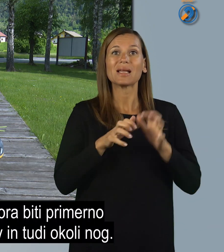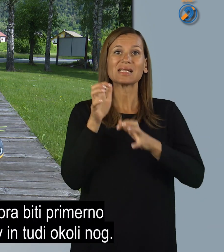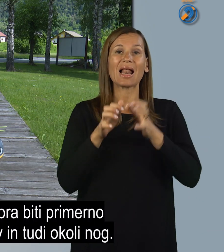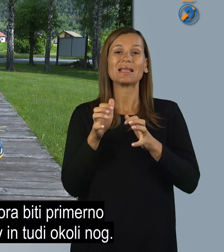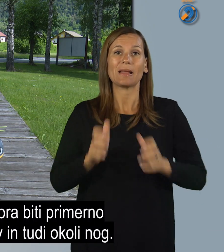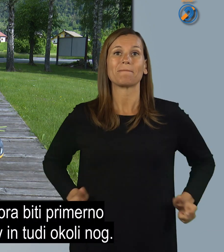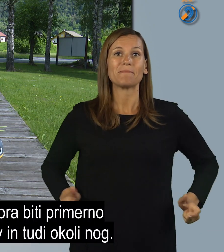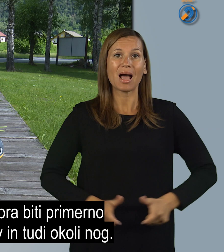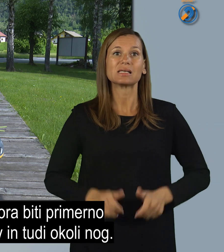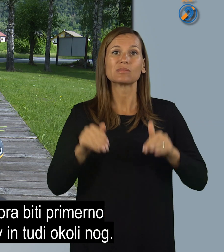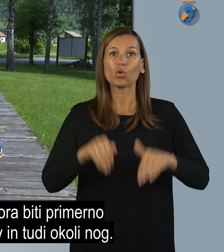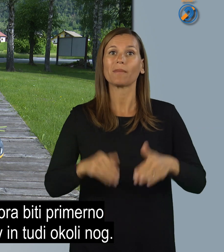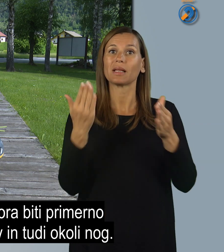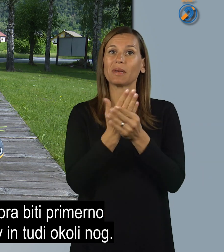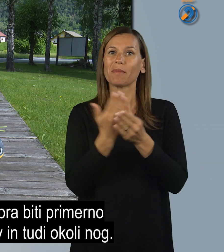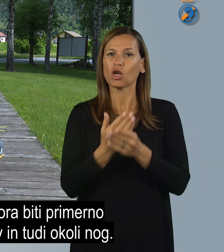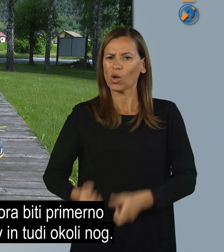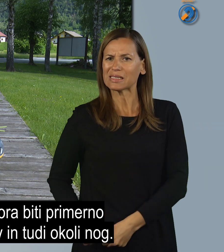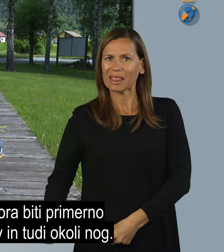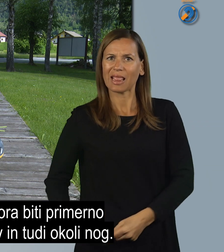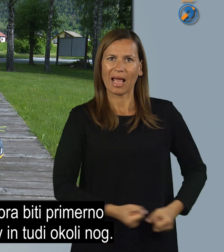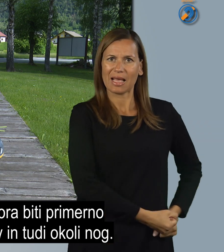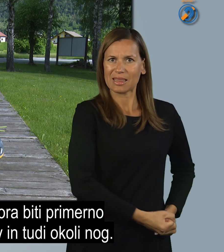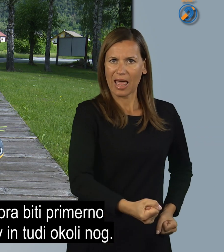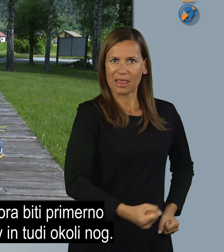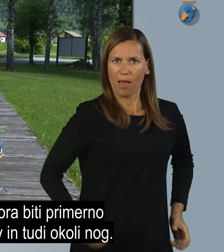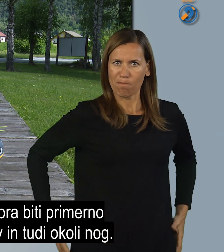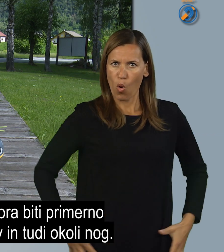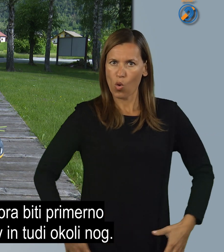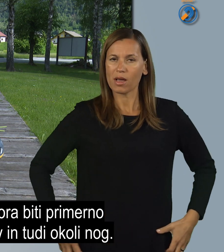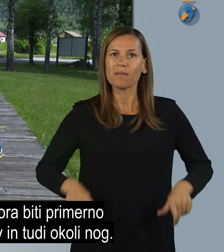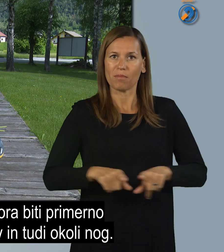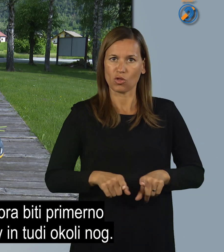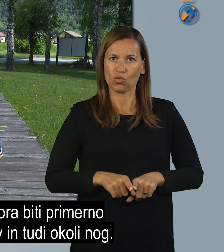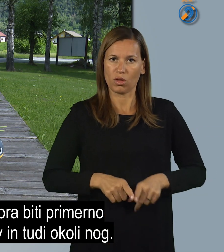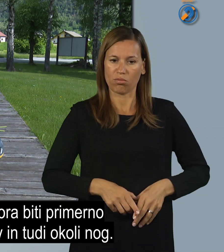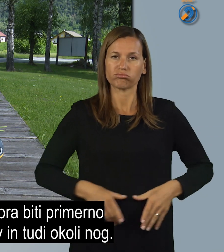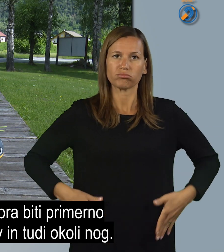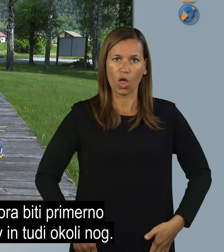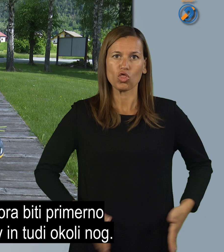biti primerno zategnjen okoli bokov in tudi tukaj okoli nog.